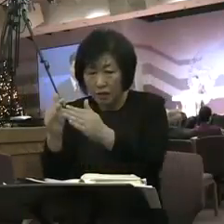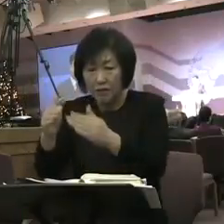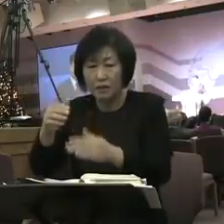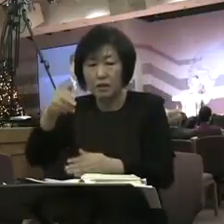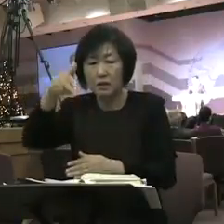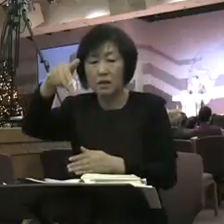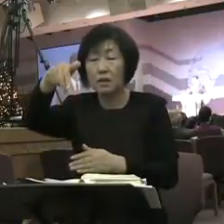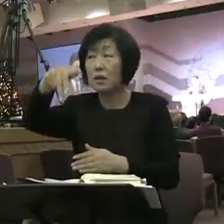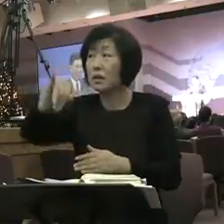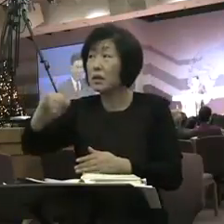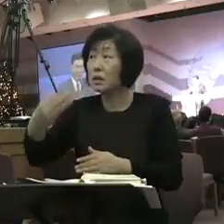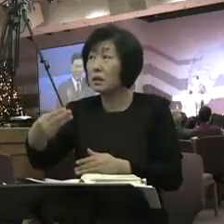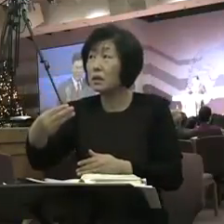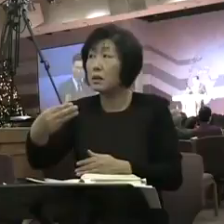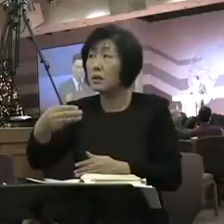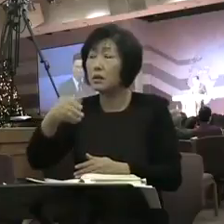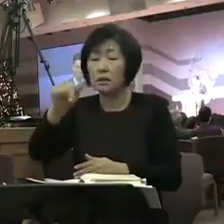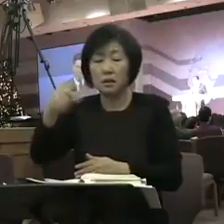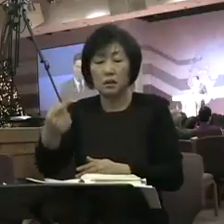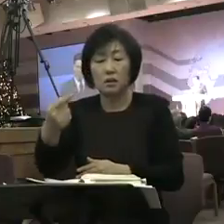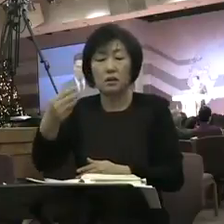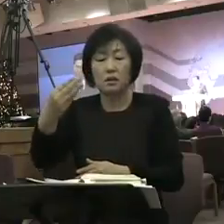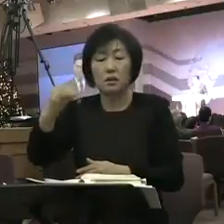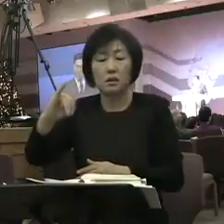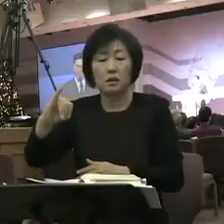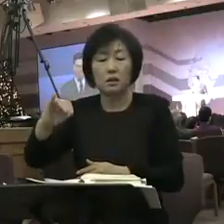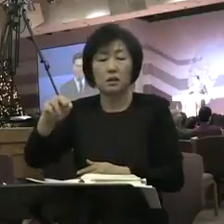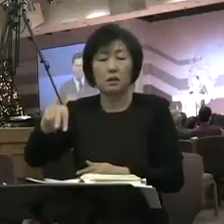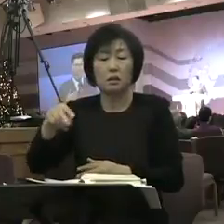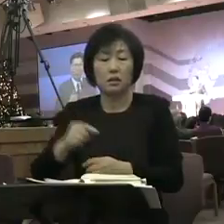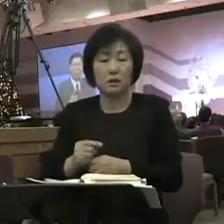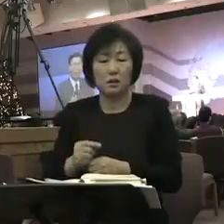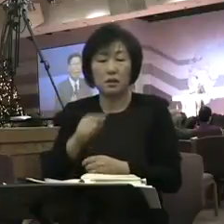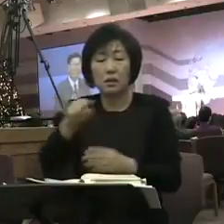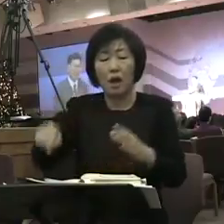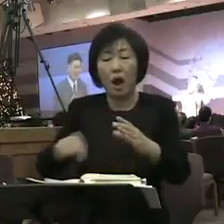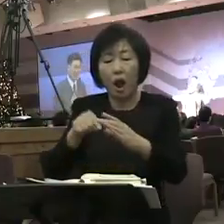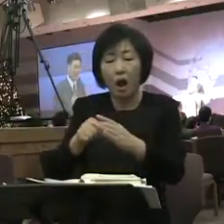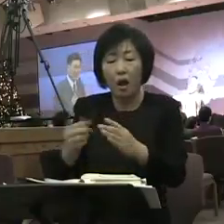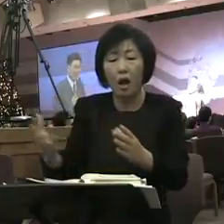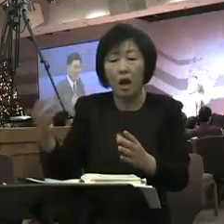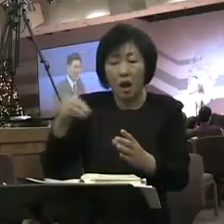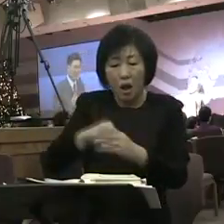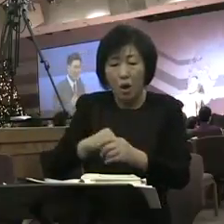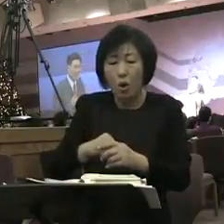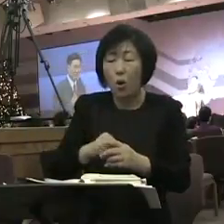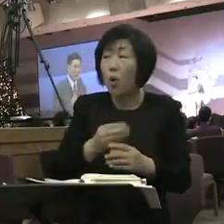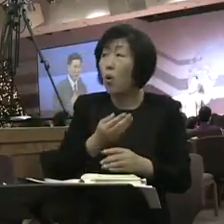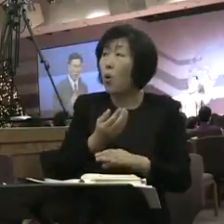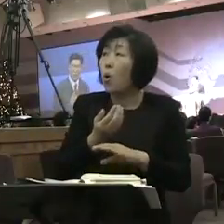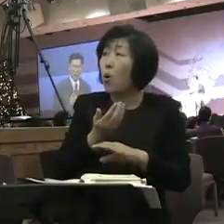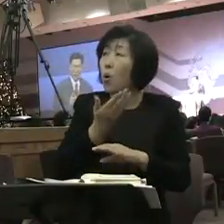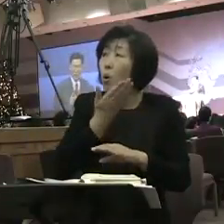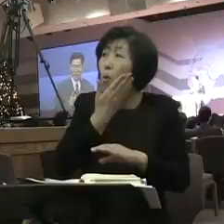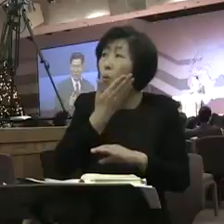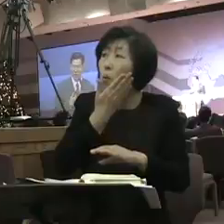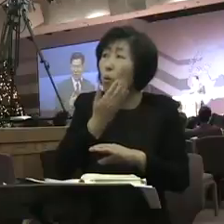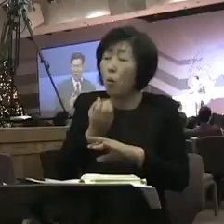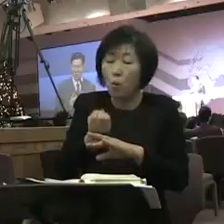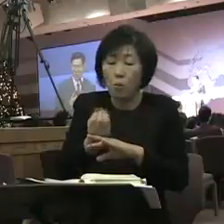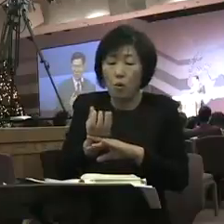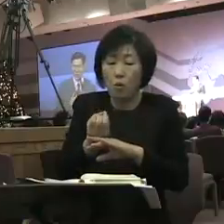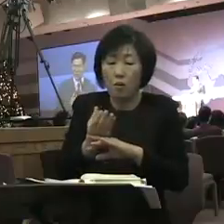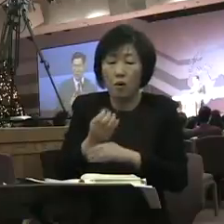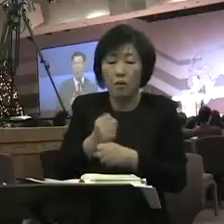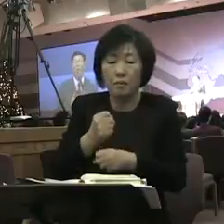무엇에 맞췄습니까? 그 안에 담겨져 있는 보배에 맞췄습니다. 왜 우리가